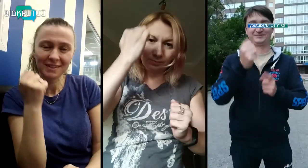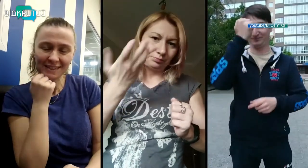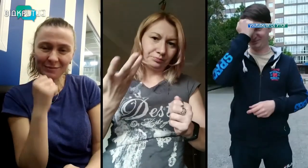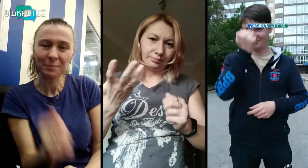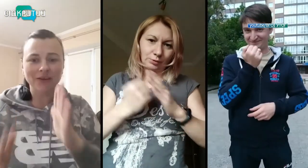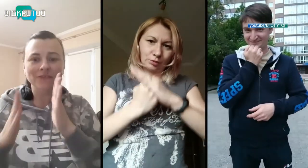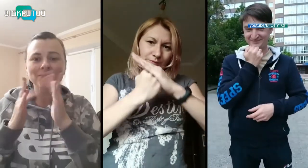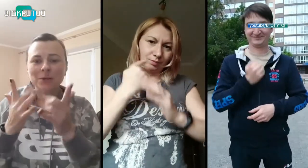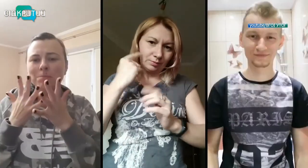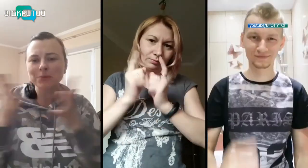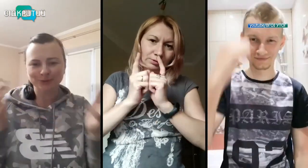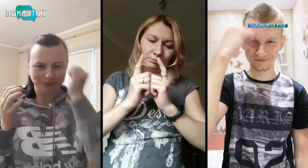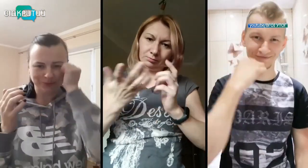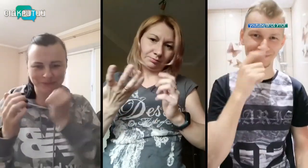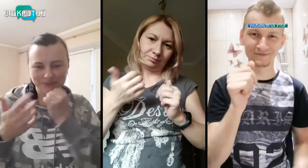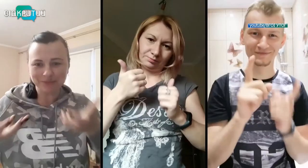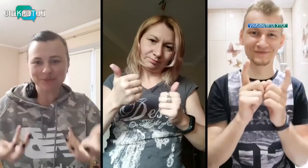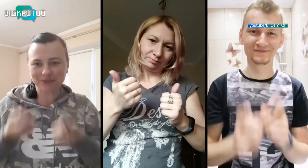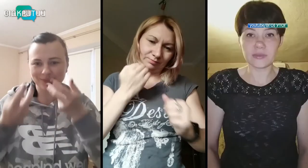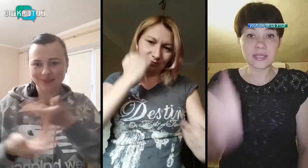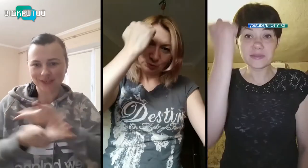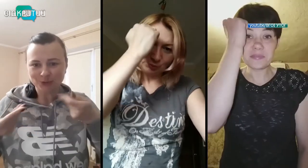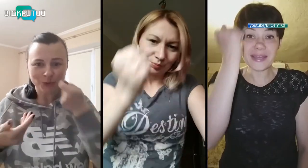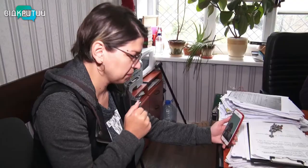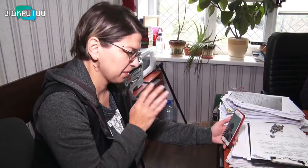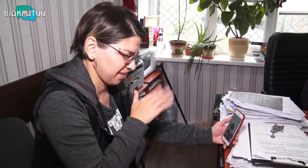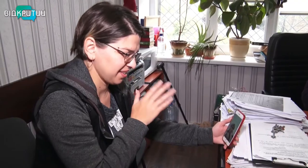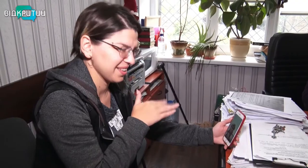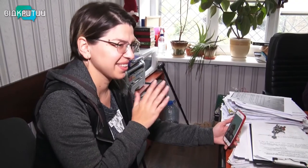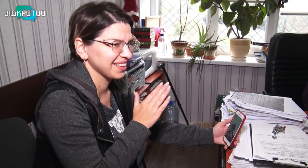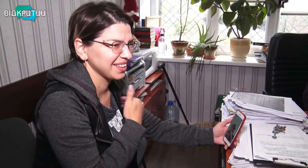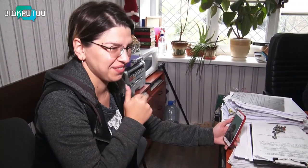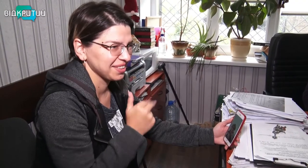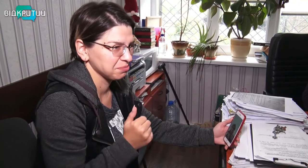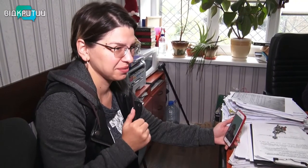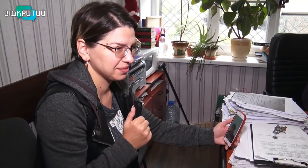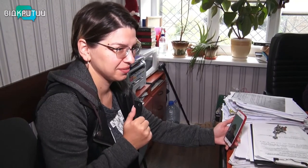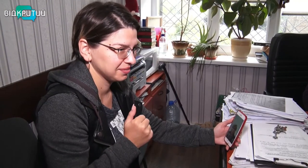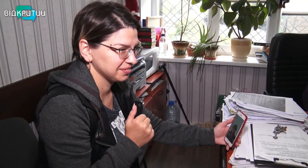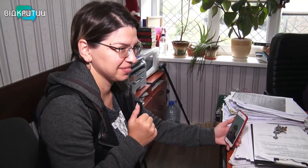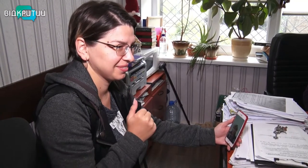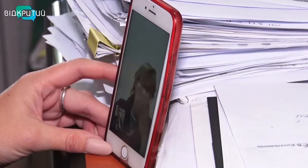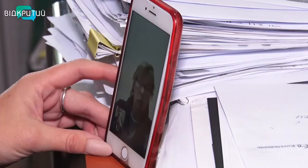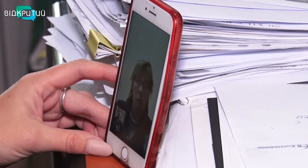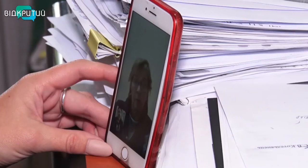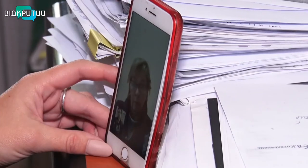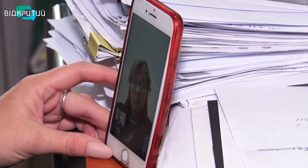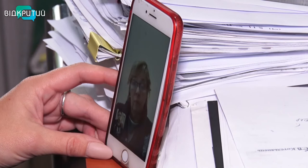Вони часто гуртуються в осередки для зручності комунікації. У Всеукраїнській громадській організації «Українське товариство глухих» майже 40